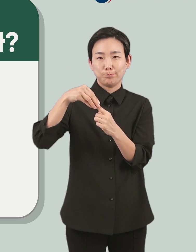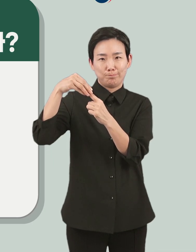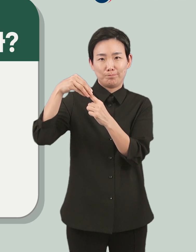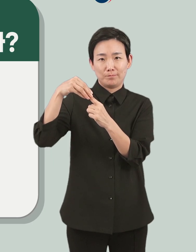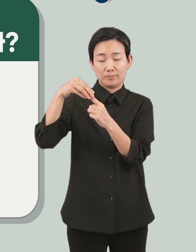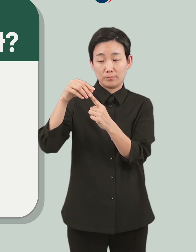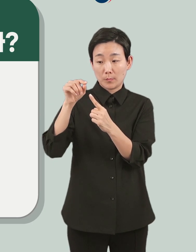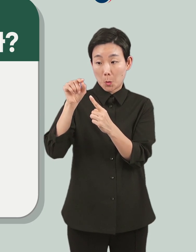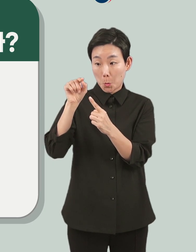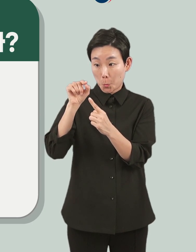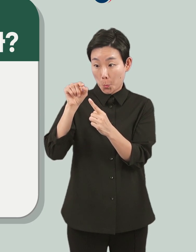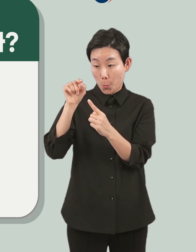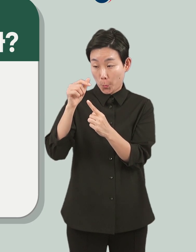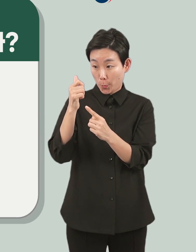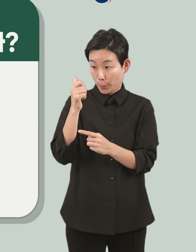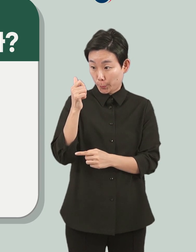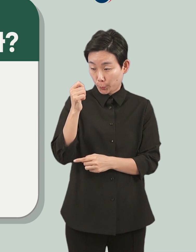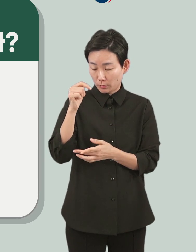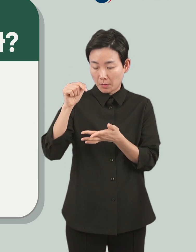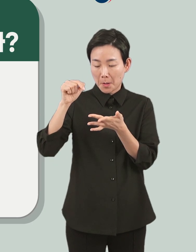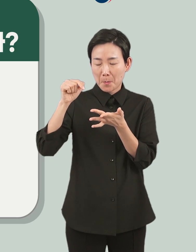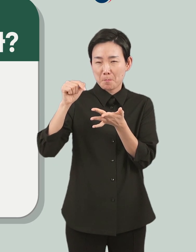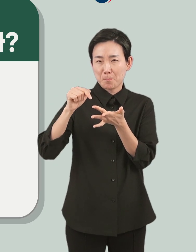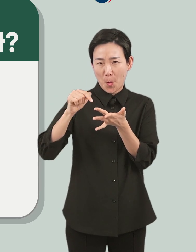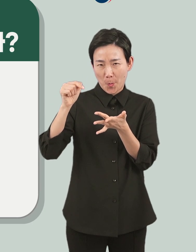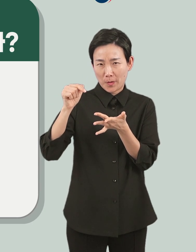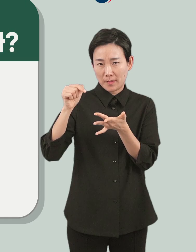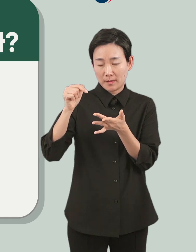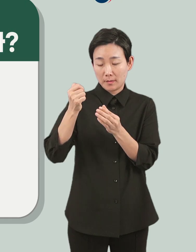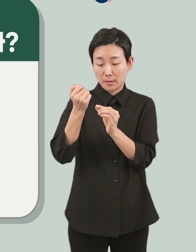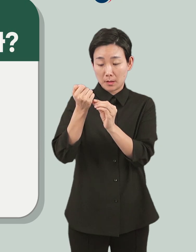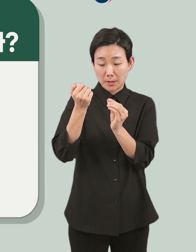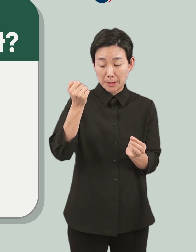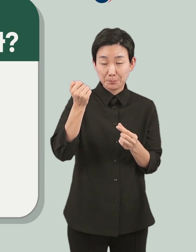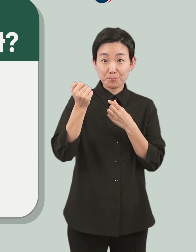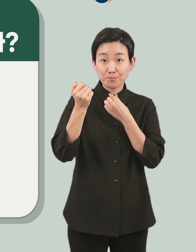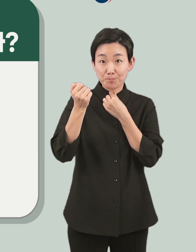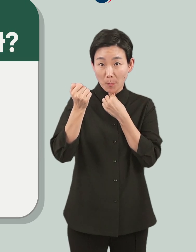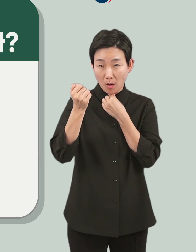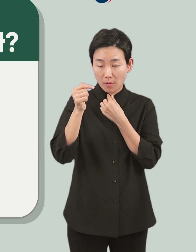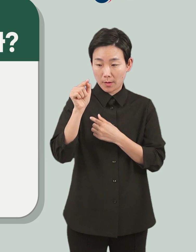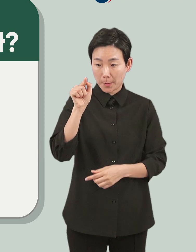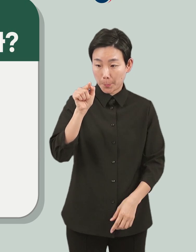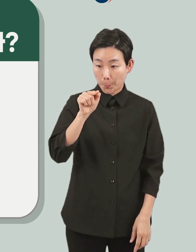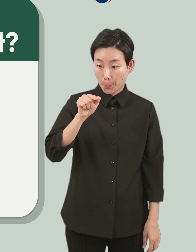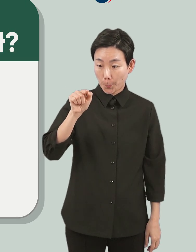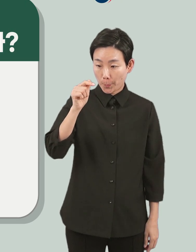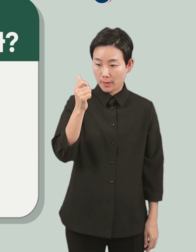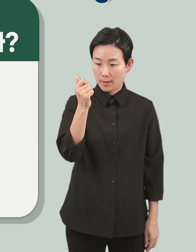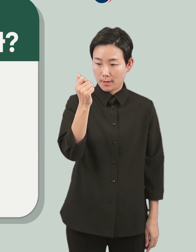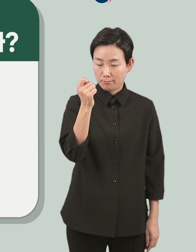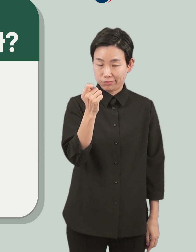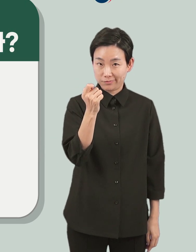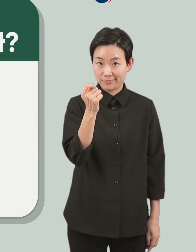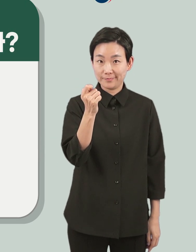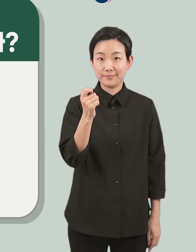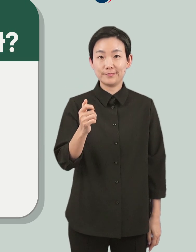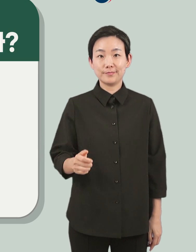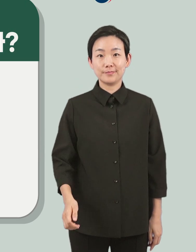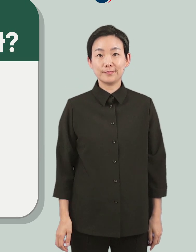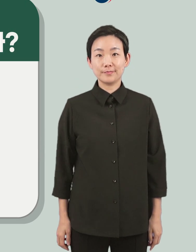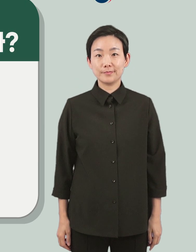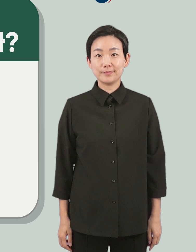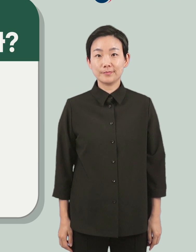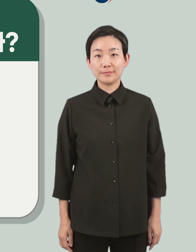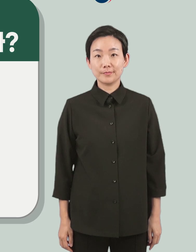그 아래에는 체혈침을 방출하는 방출 버튼이 있습니다. 기기 뒤쪽에는 손으로 잡아당겨 사용하는 장전 손잡이가 있습니다.